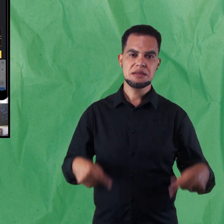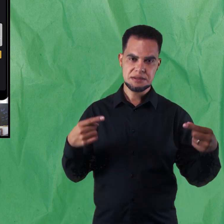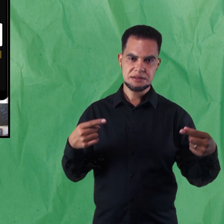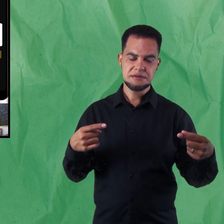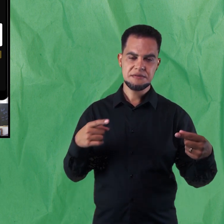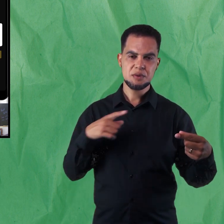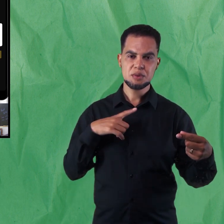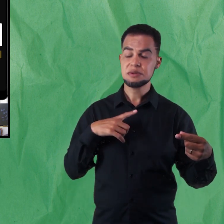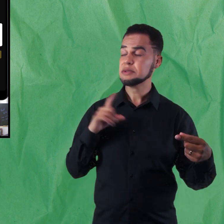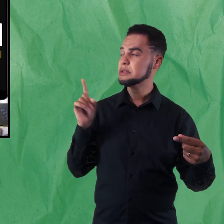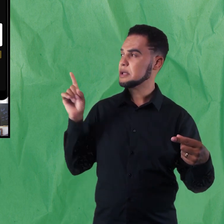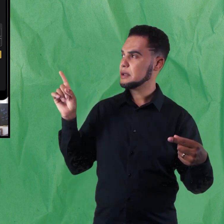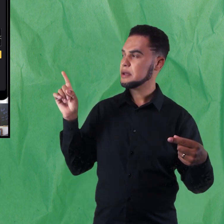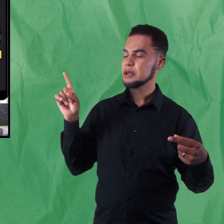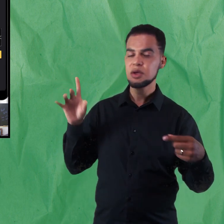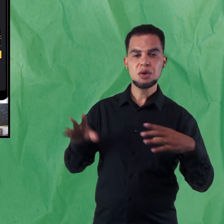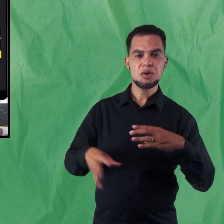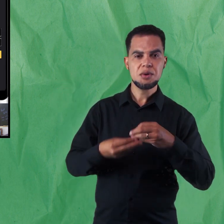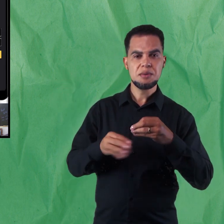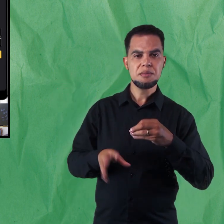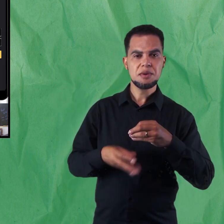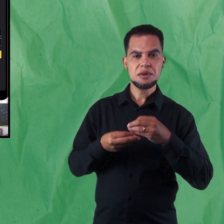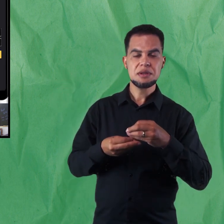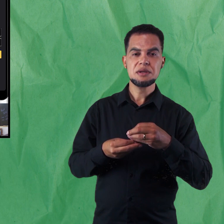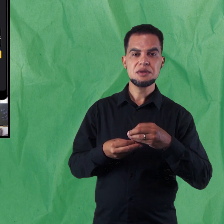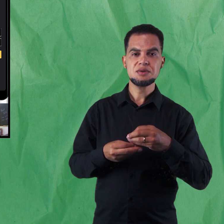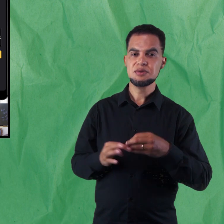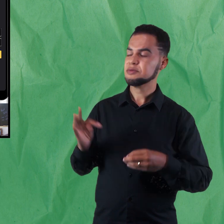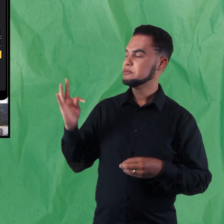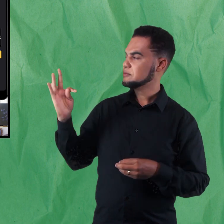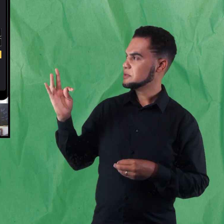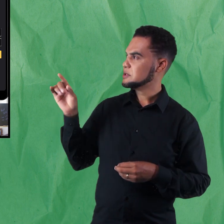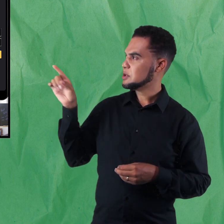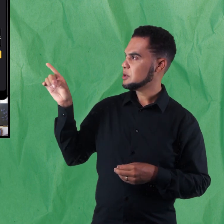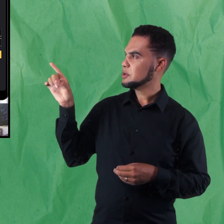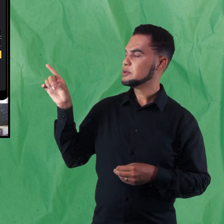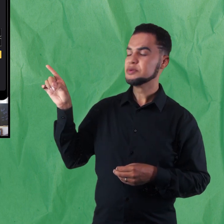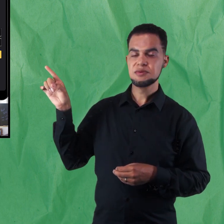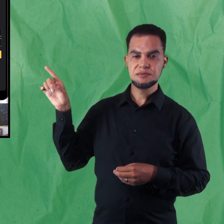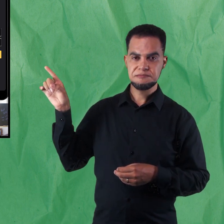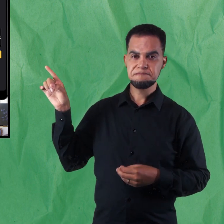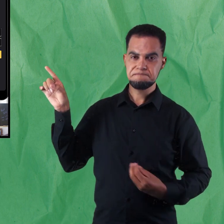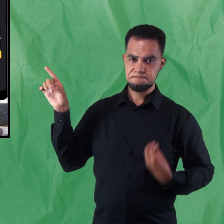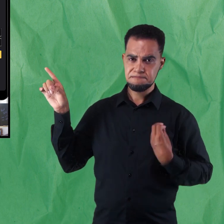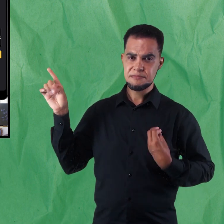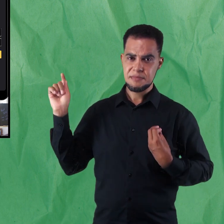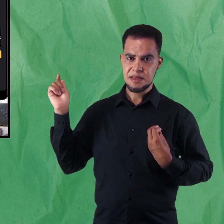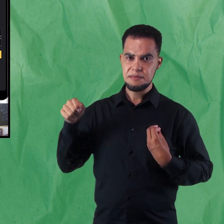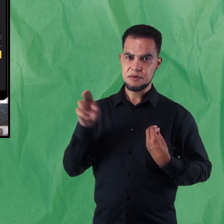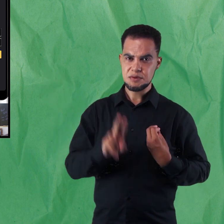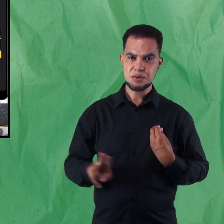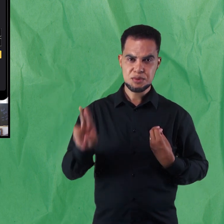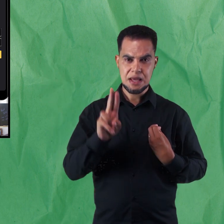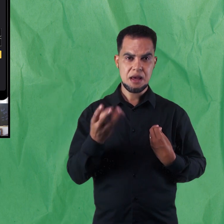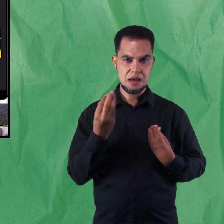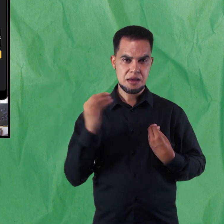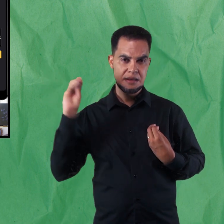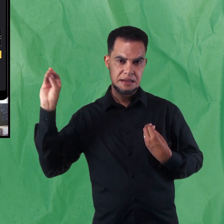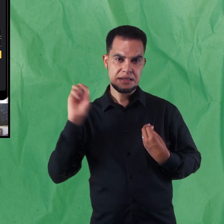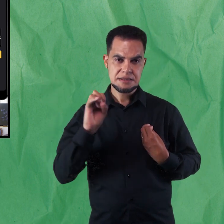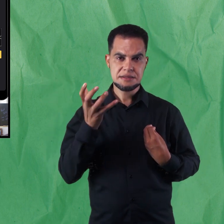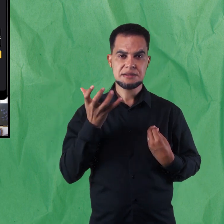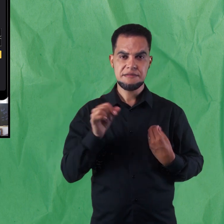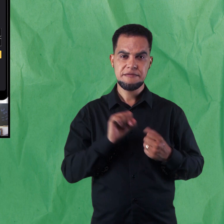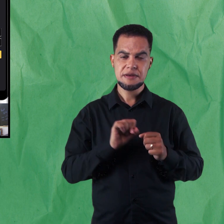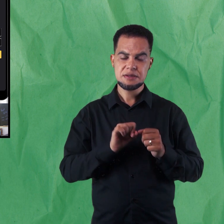desafio, tem um componente de Toast Notification lá no Native Base, tá? Que dá para você estar utilizando aqui se